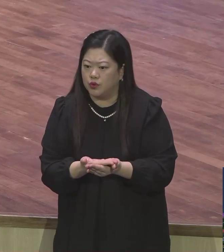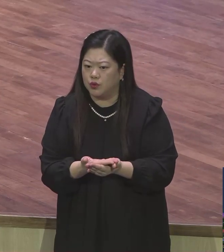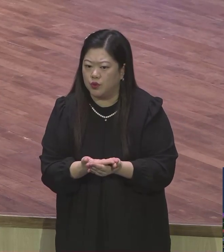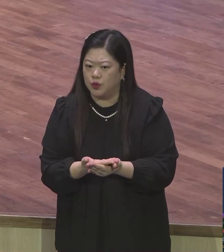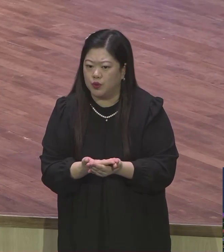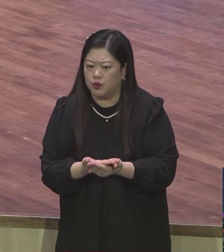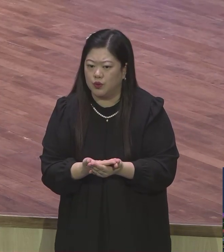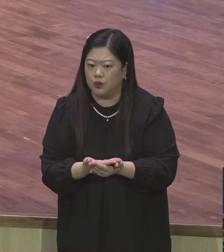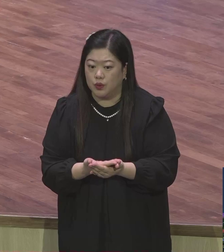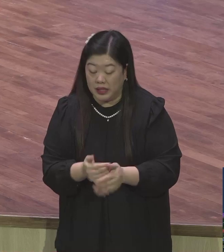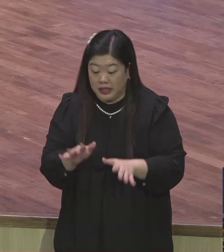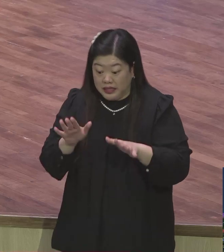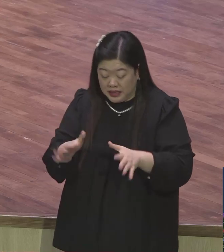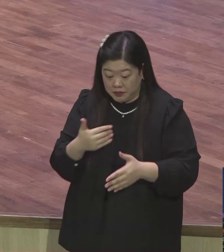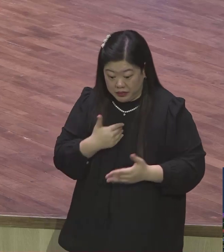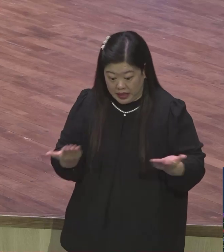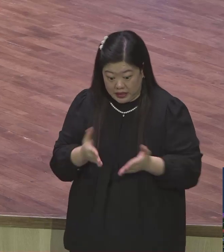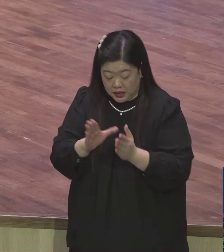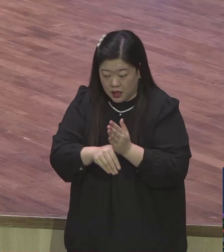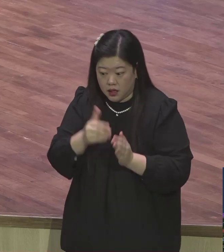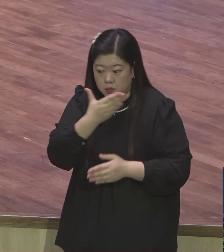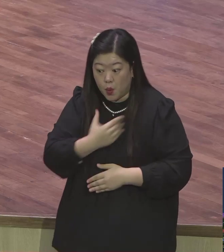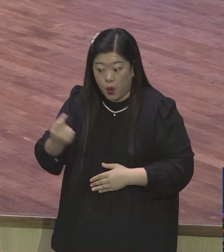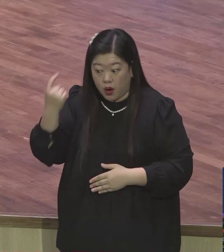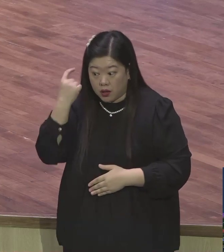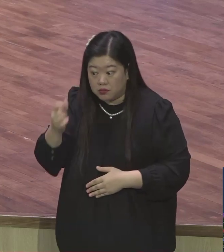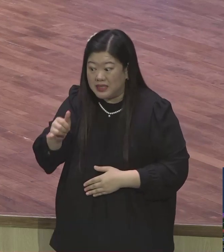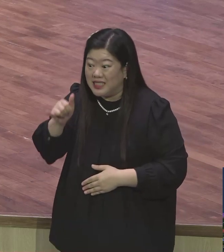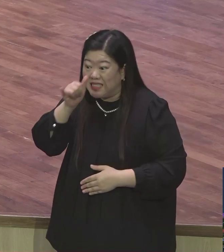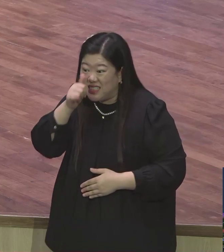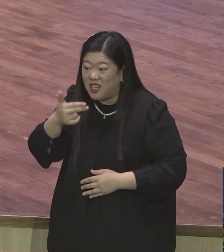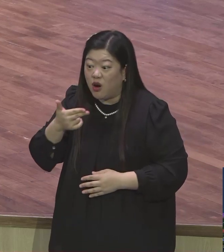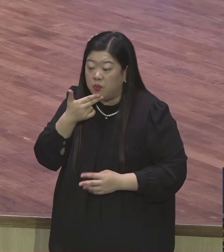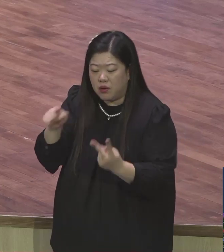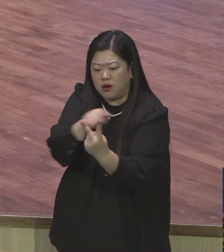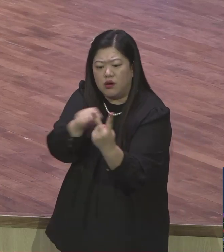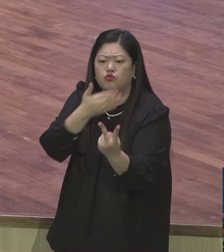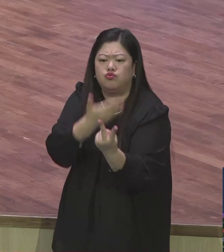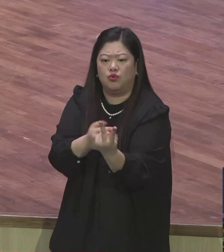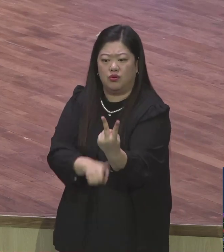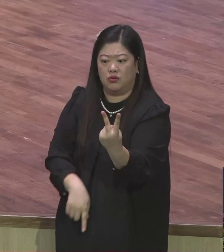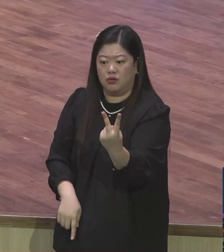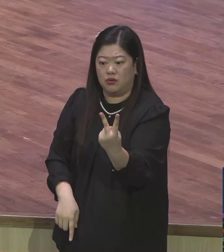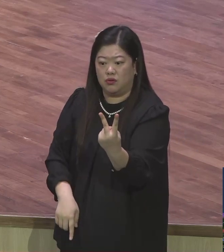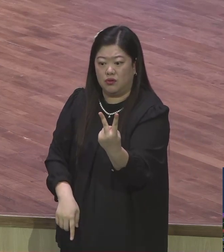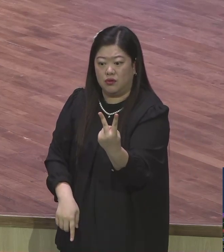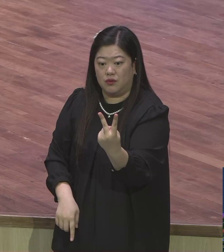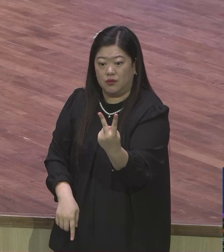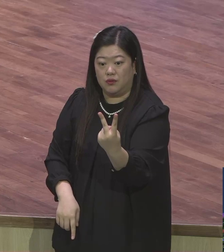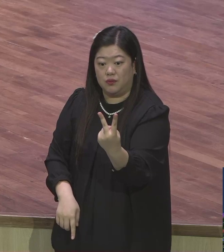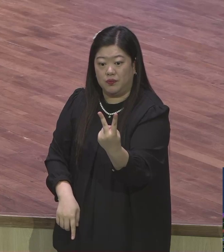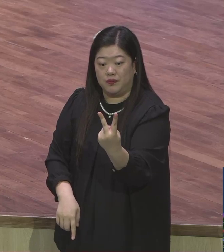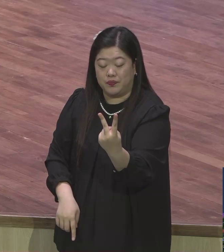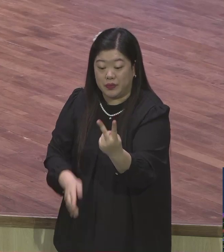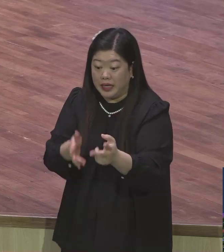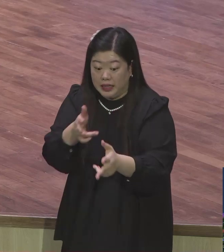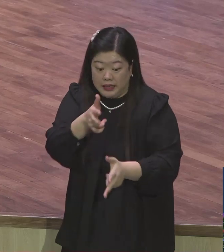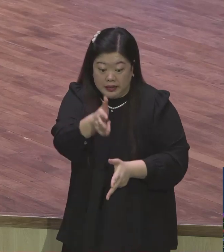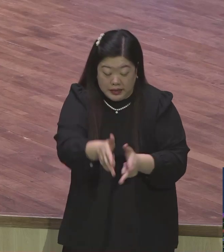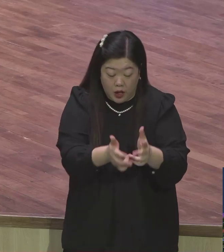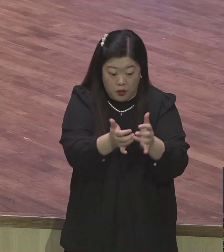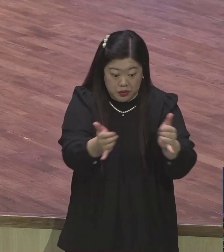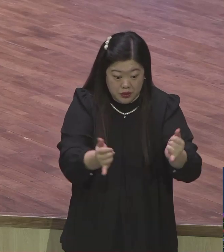성패가 갈렸는데 해도 과언이 아닙니다. 바울 때도 그랬고 지금도 그렇습니다. 이 산업인들이